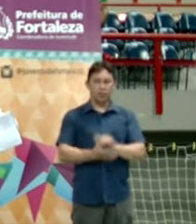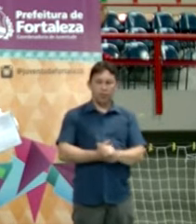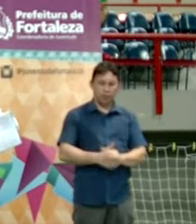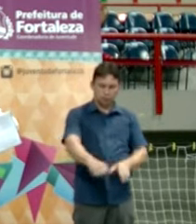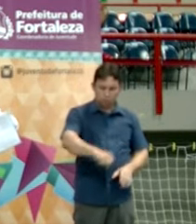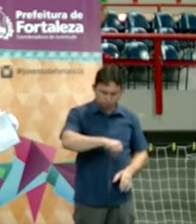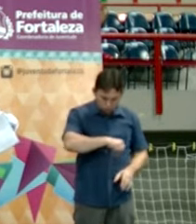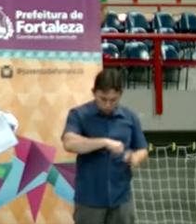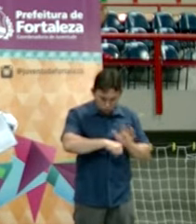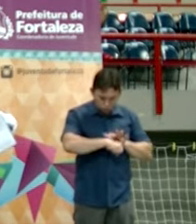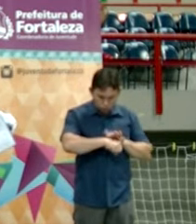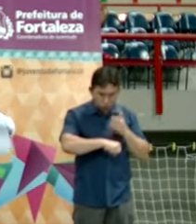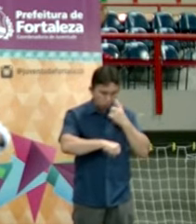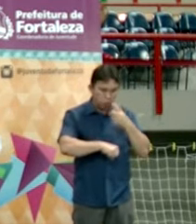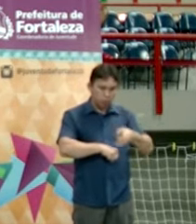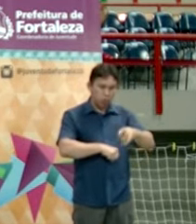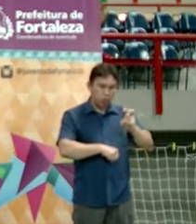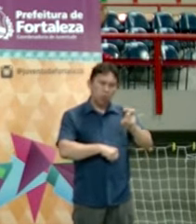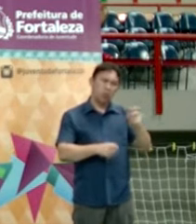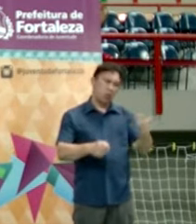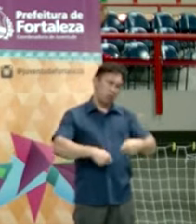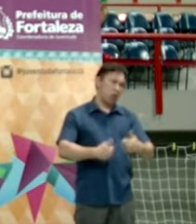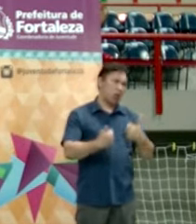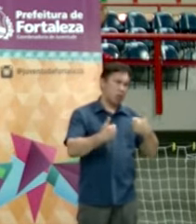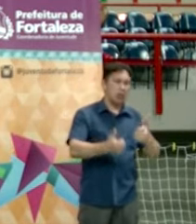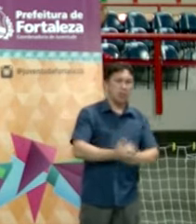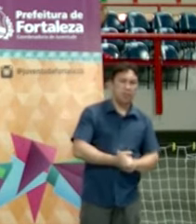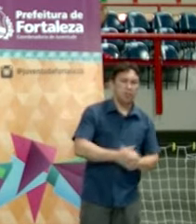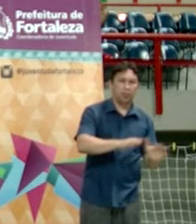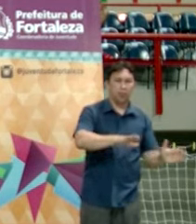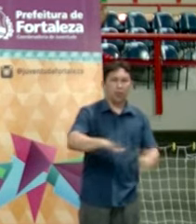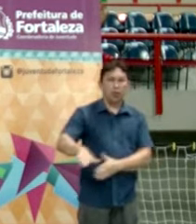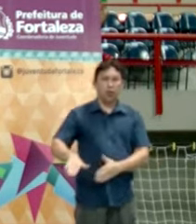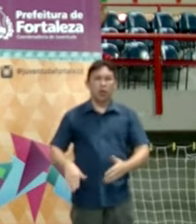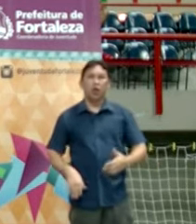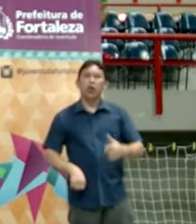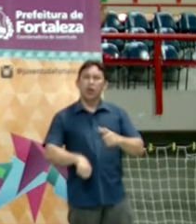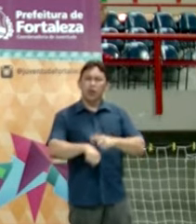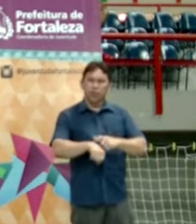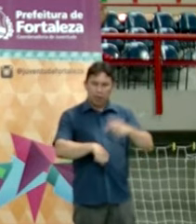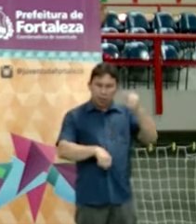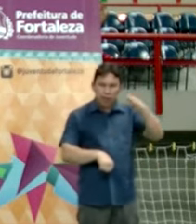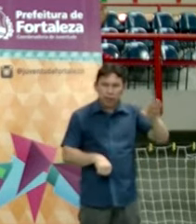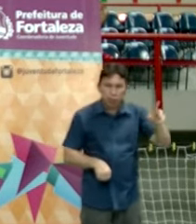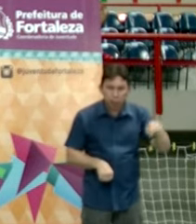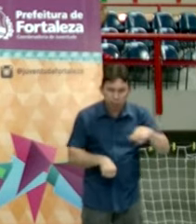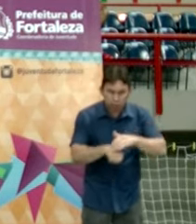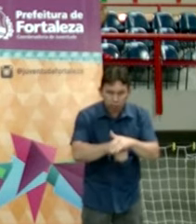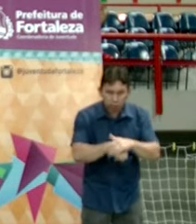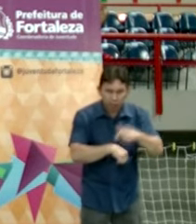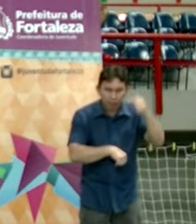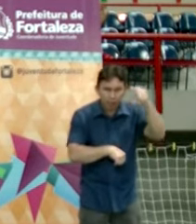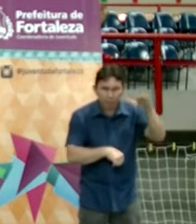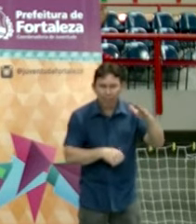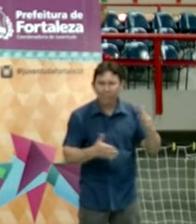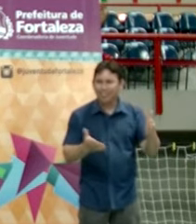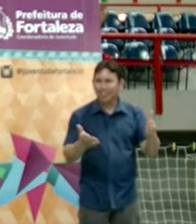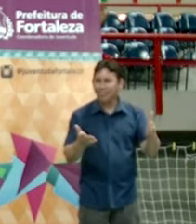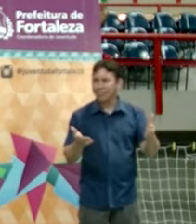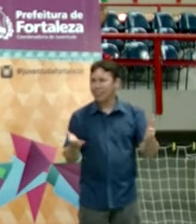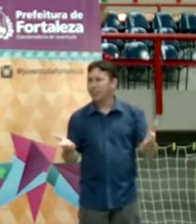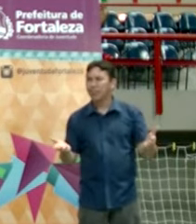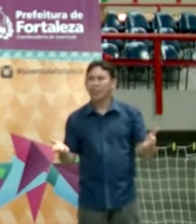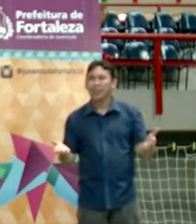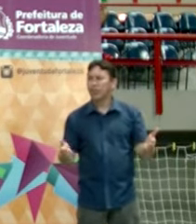Como é que está meu tempo? 5 horas, tá bom, né? Vai até 7:30, né? E